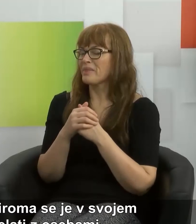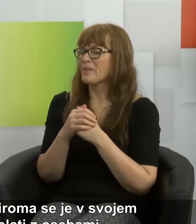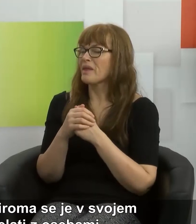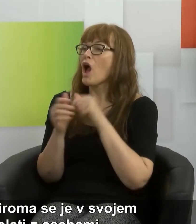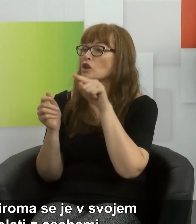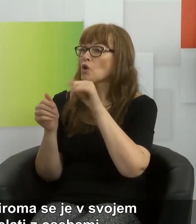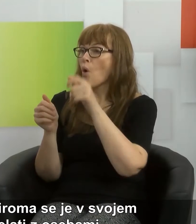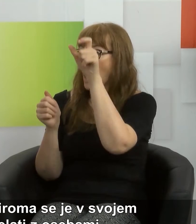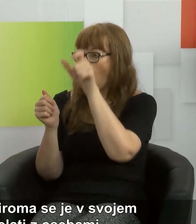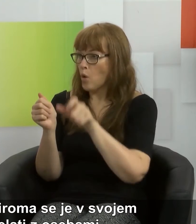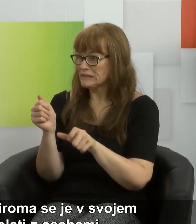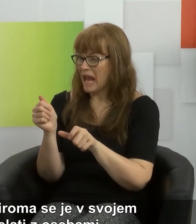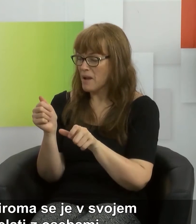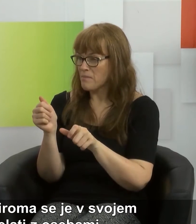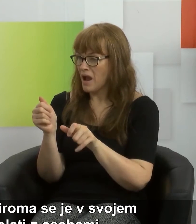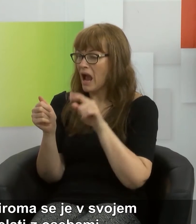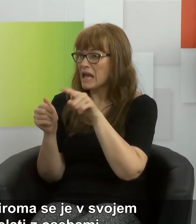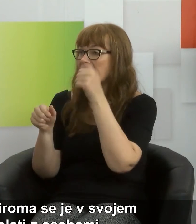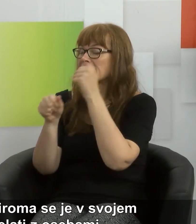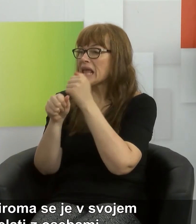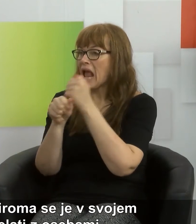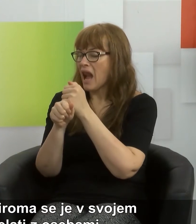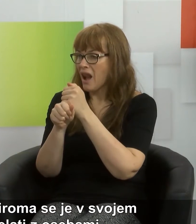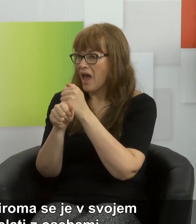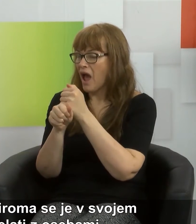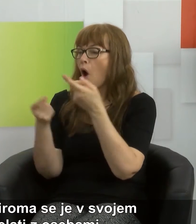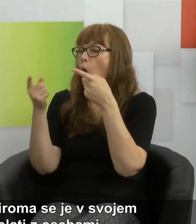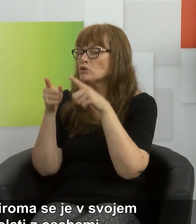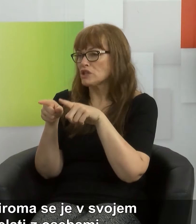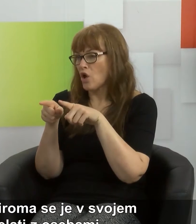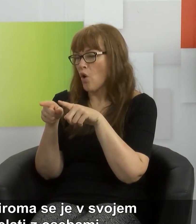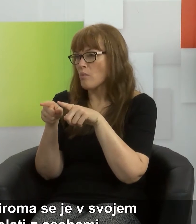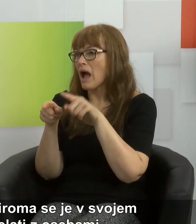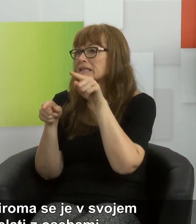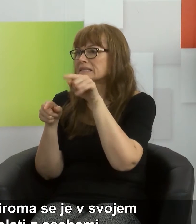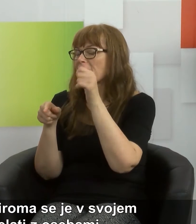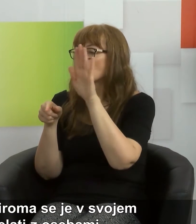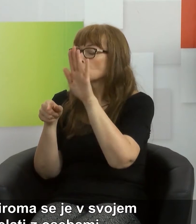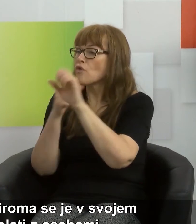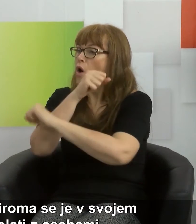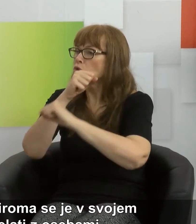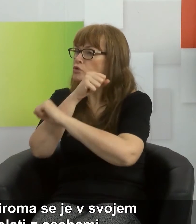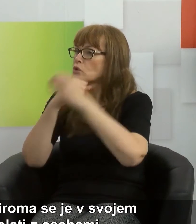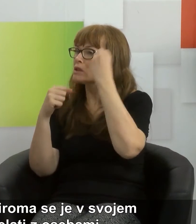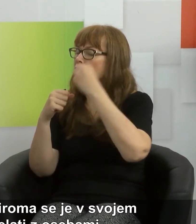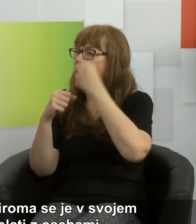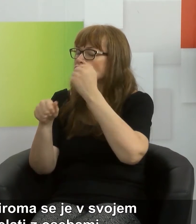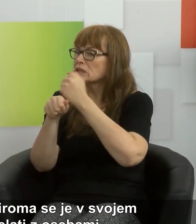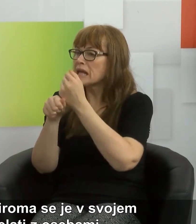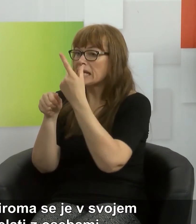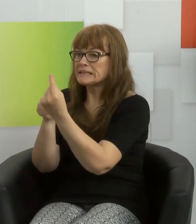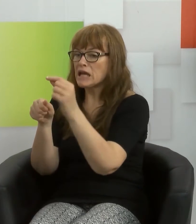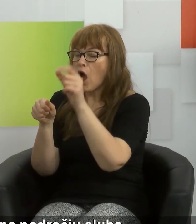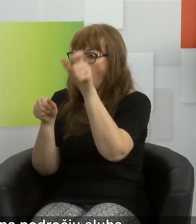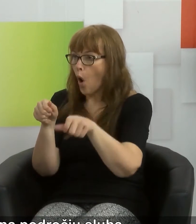To je oseba, ki dela oziroma se je v svojem študiju naučila delati z